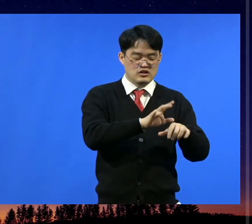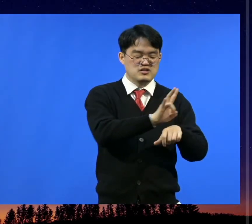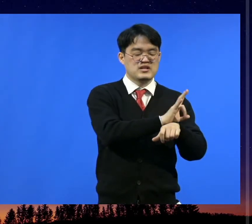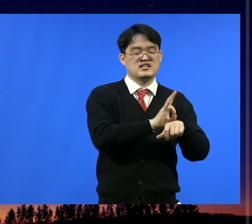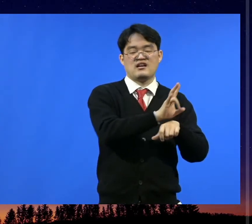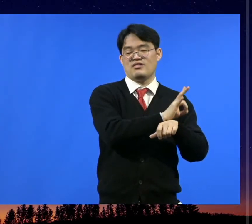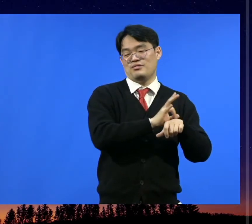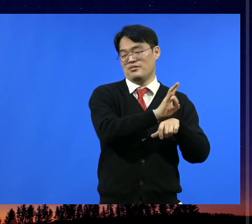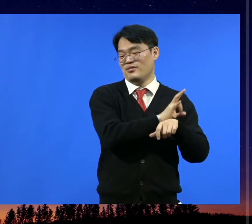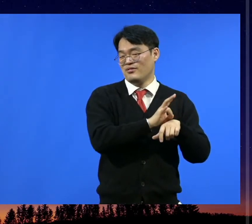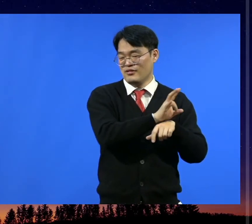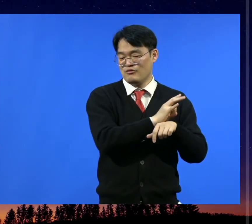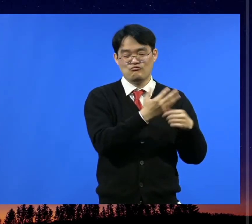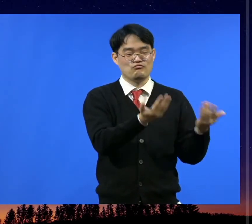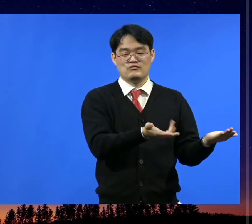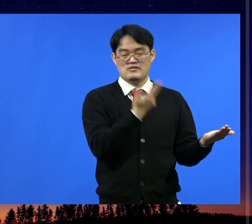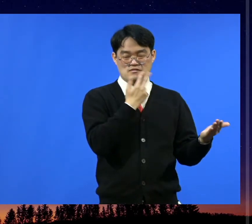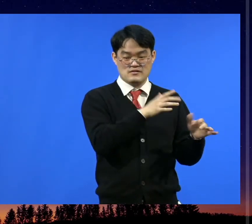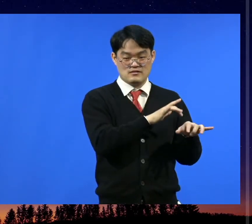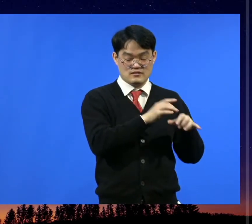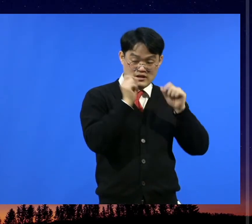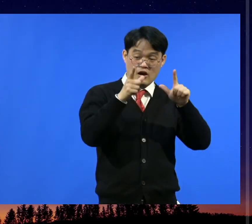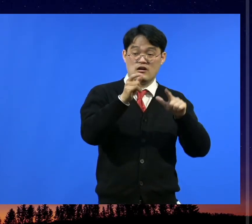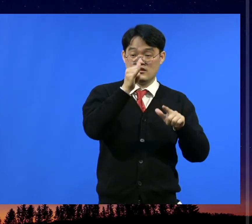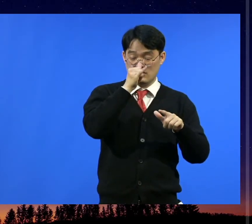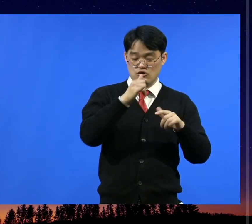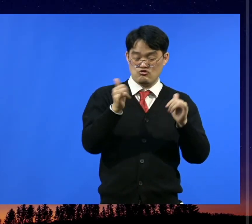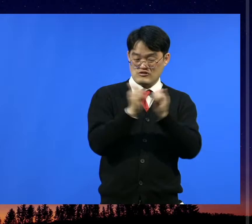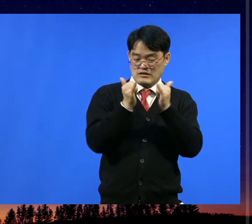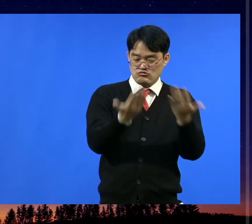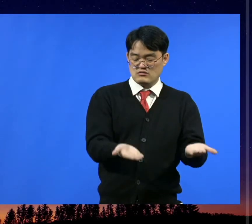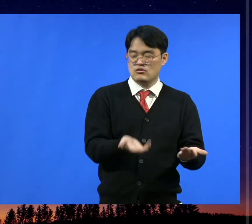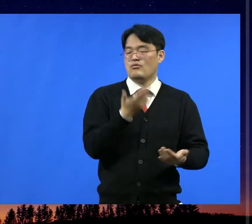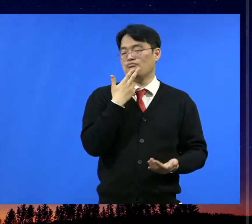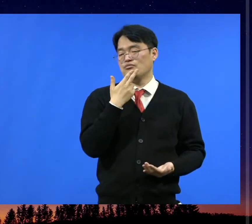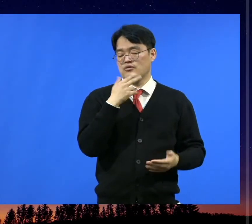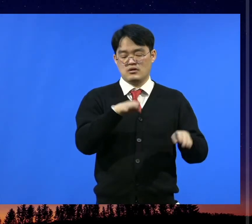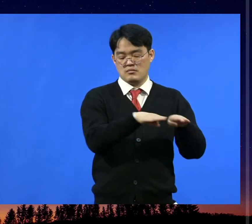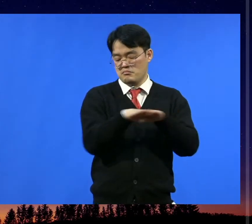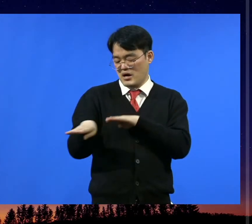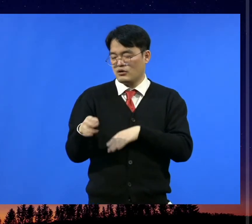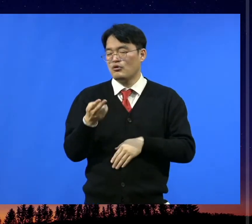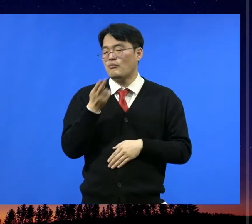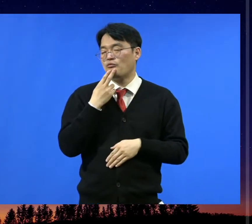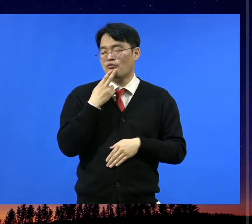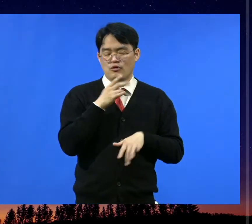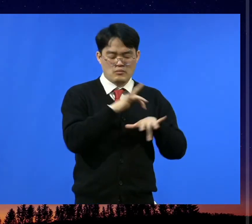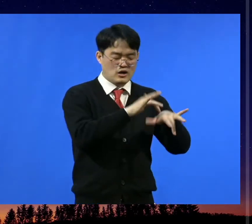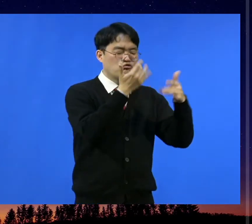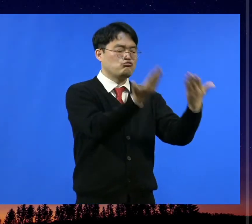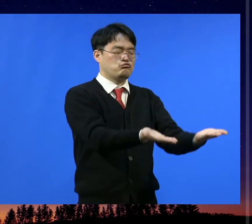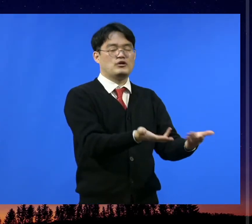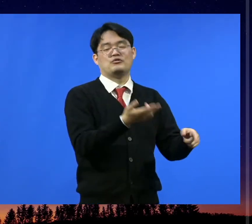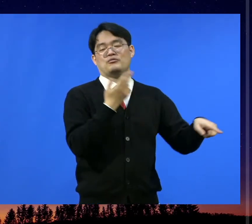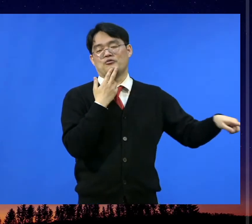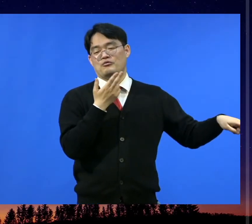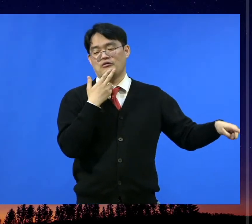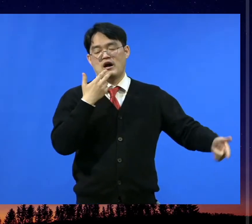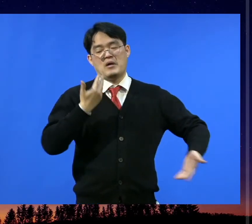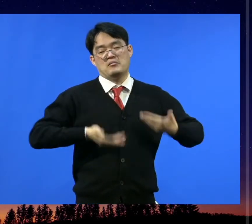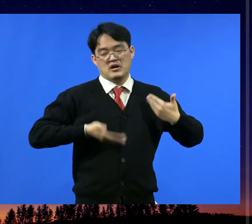24시예요. 그죠? 마귀는 휴전이 없어요. 마귀는 방학도 없고, 마귀는 휴가도 없고, 마귀는